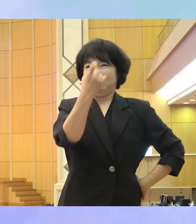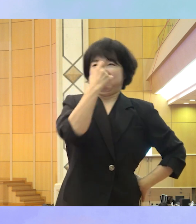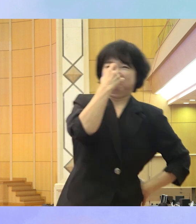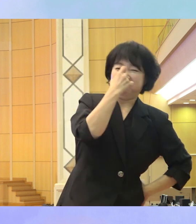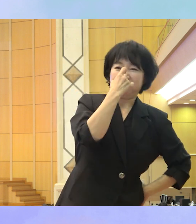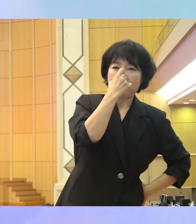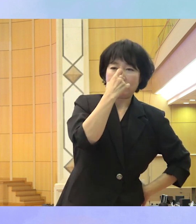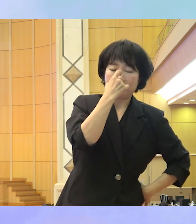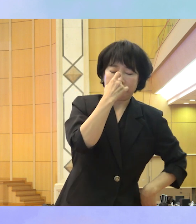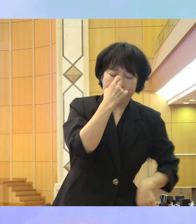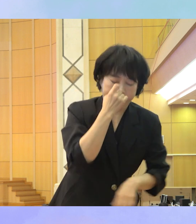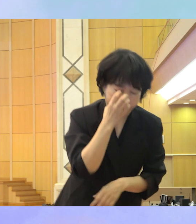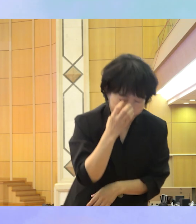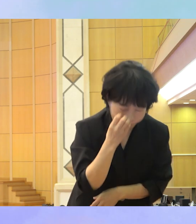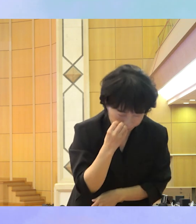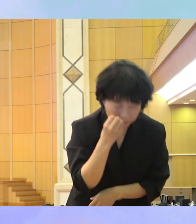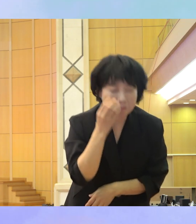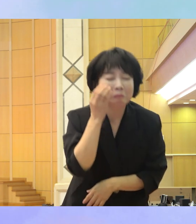그래서 요나가